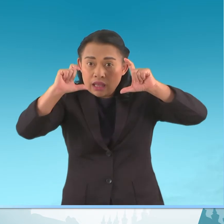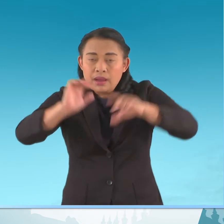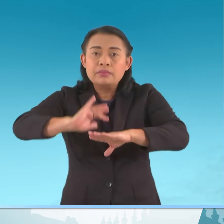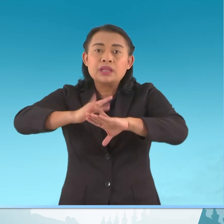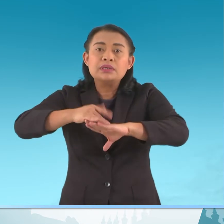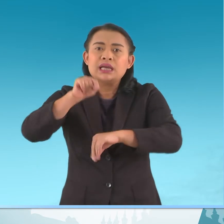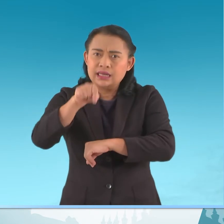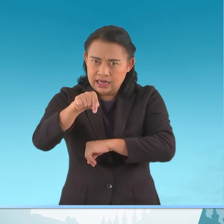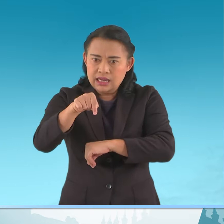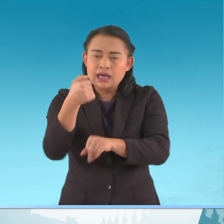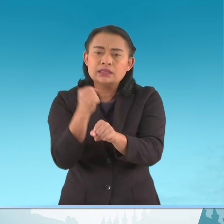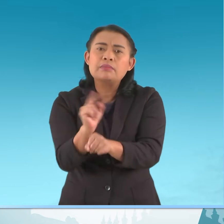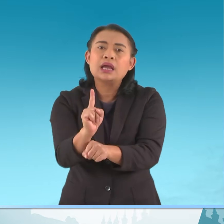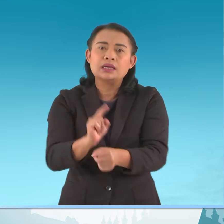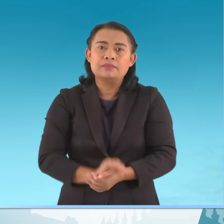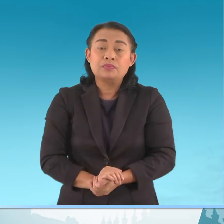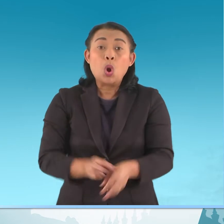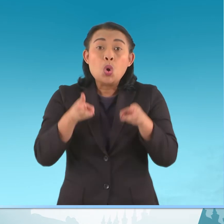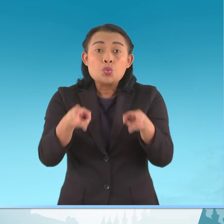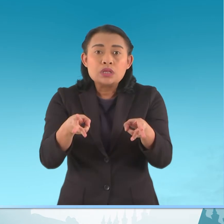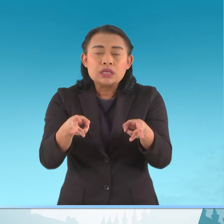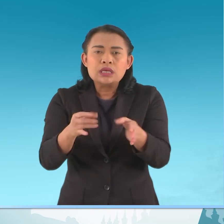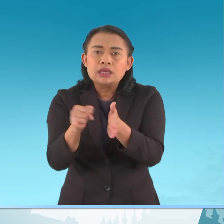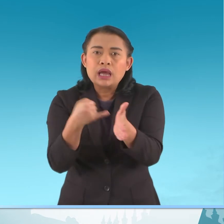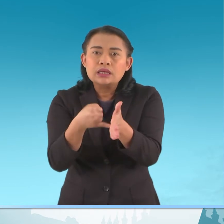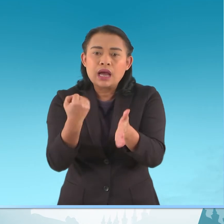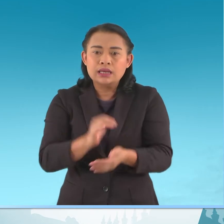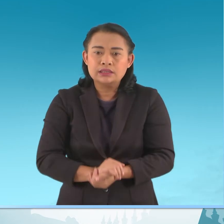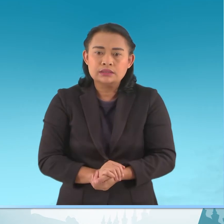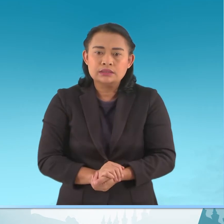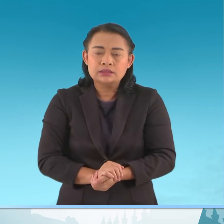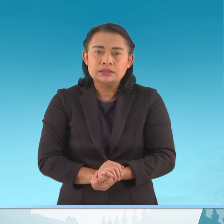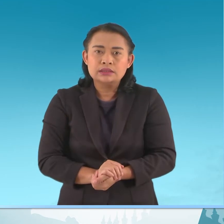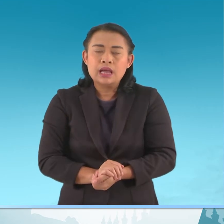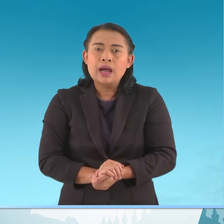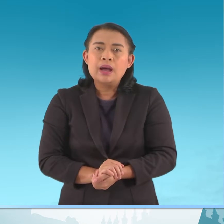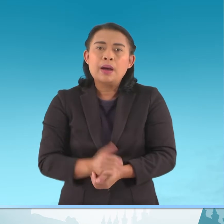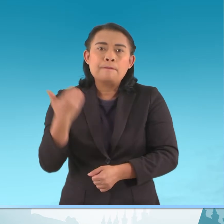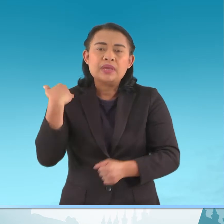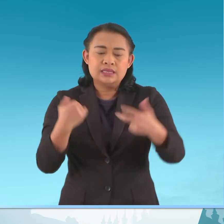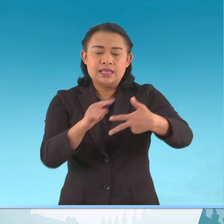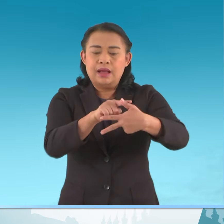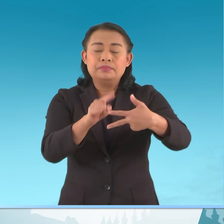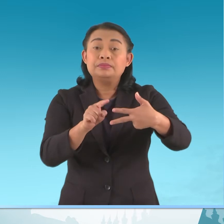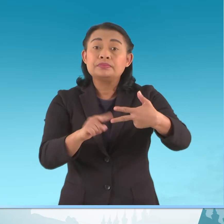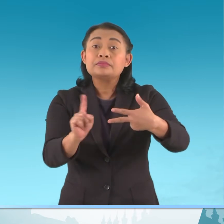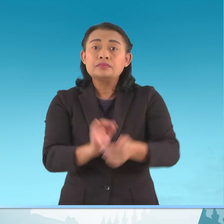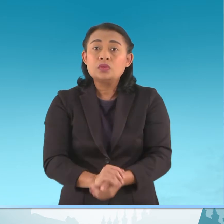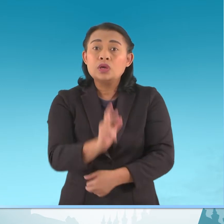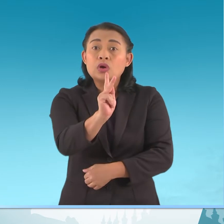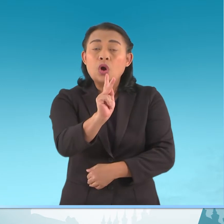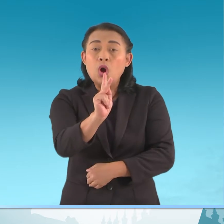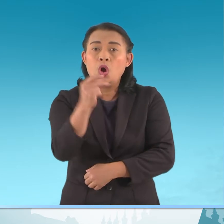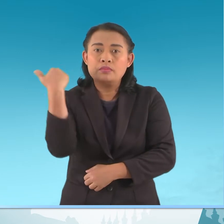ภาพแนวแลนด์เขตเนี่ยผมให้วิธีการคิดง่ายๆก็คือผมให้ 3กไก่นะครับ